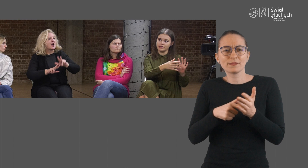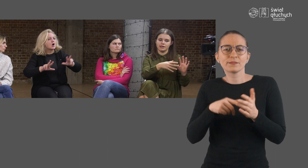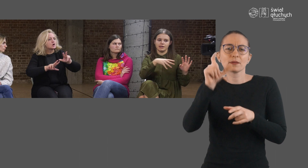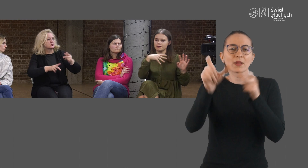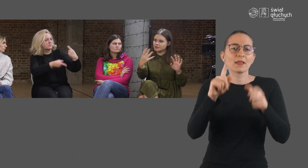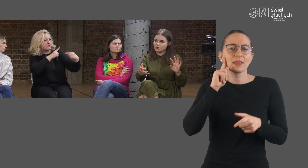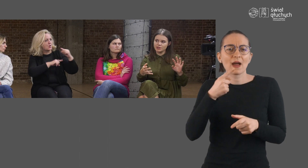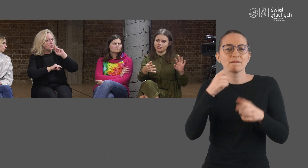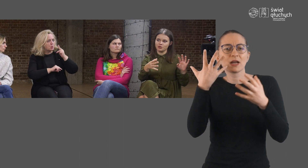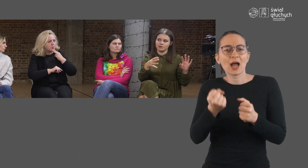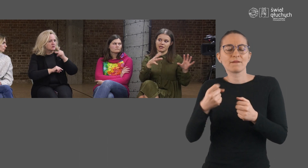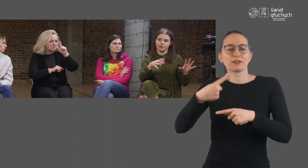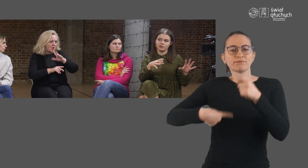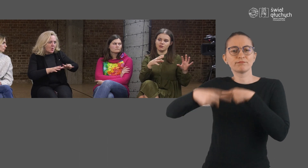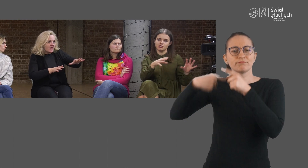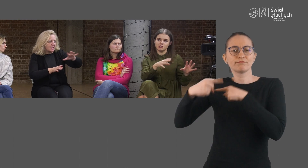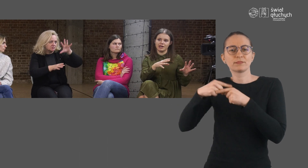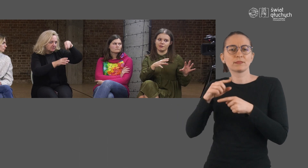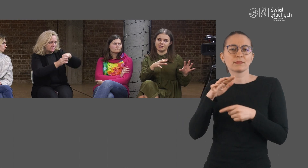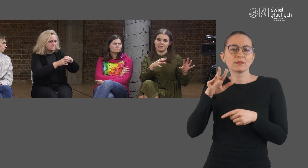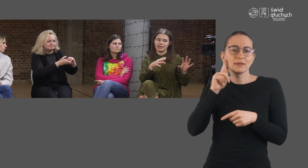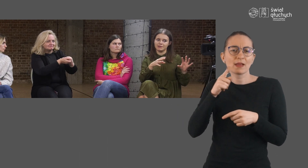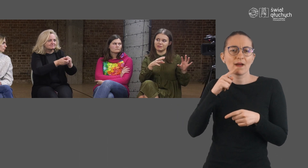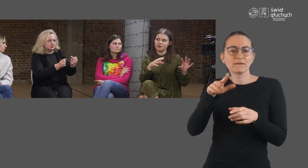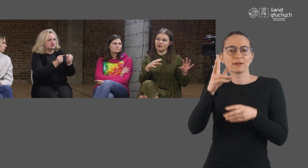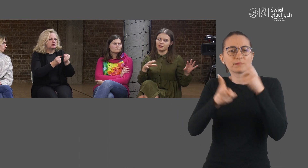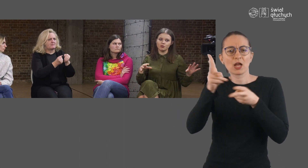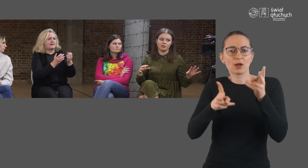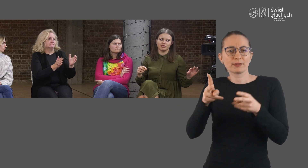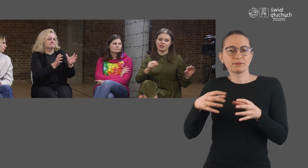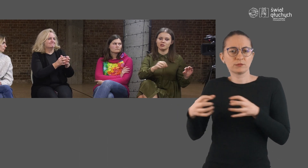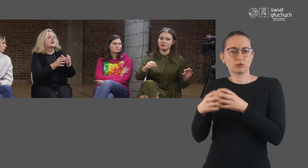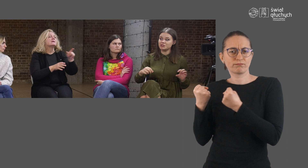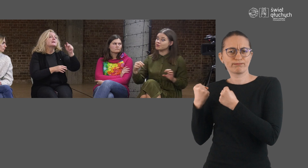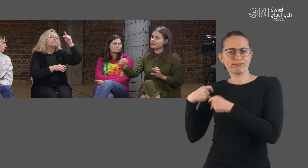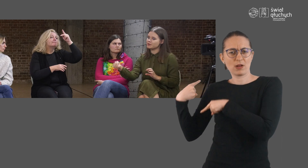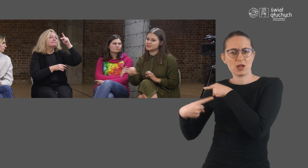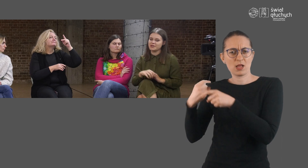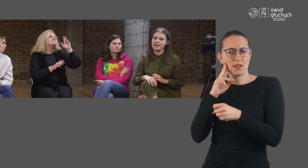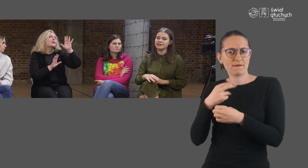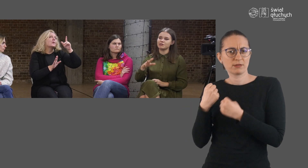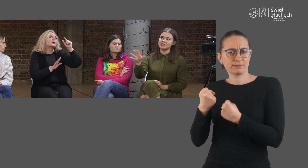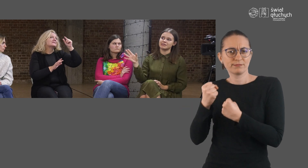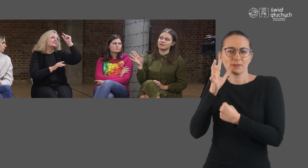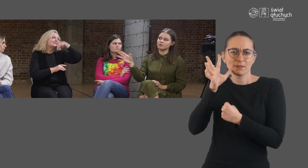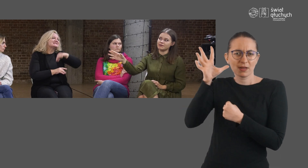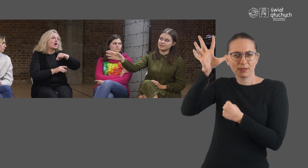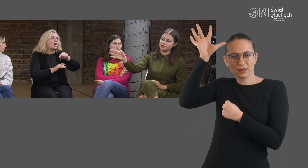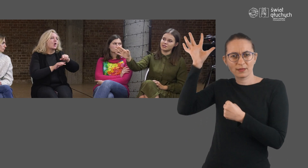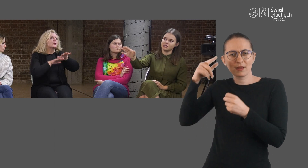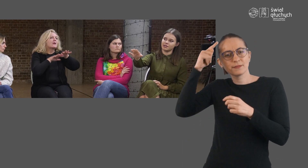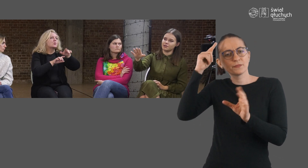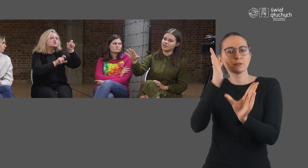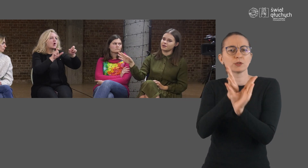głuchych, społeczność mają i oni się trzymają i jest taka jakby psychologia tłumu, gdzie jak ktoś podpisze, to ja podpisuję. Natomiast tutaj